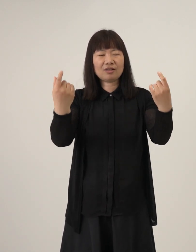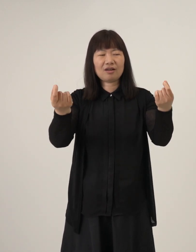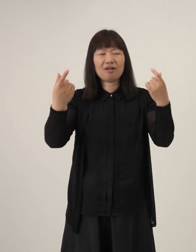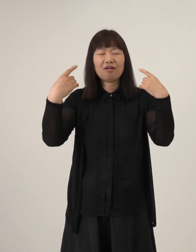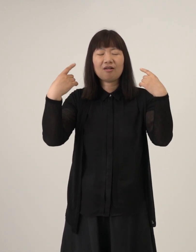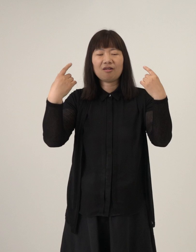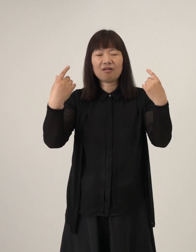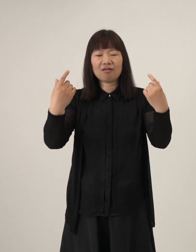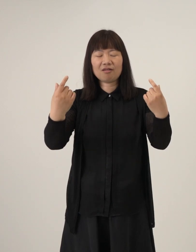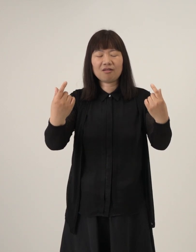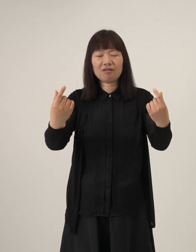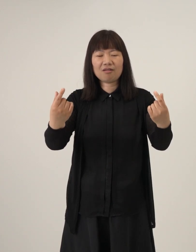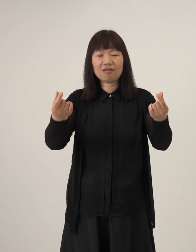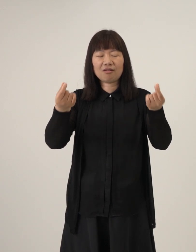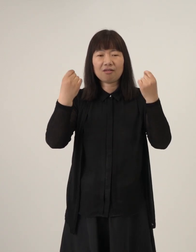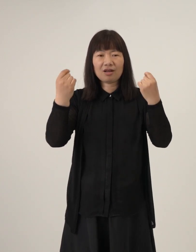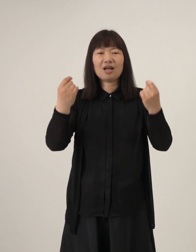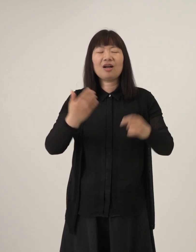장미꽃처럼